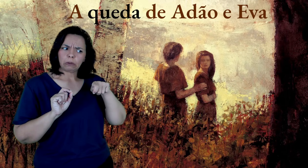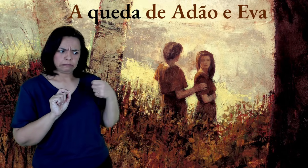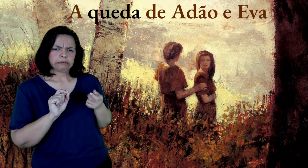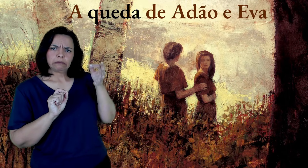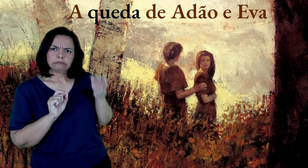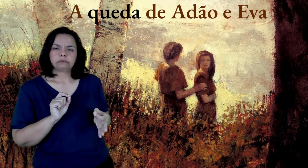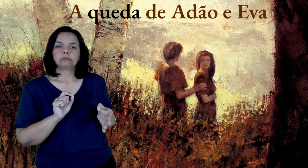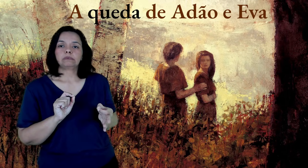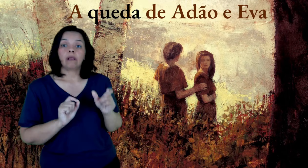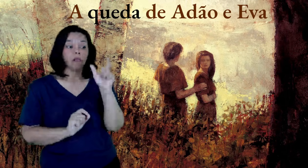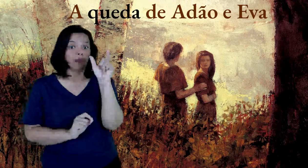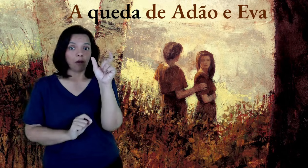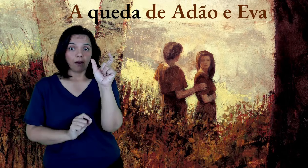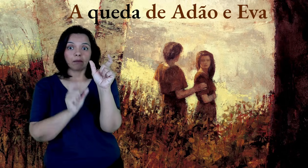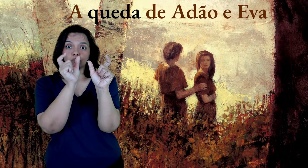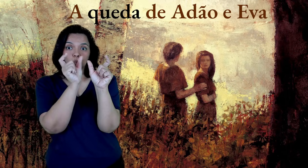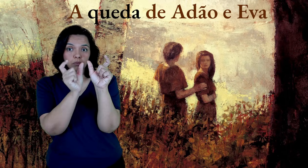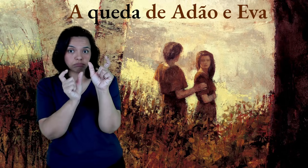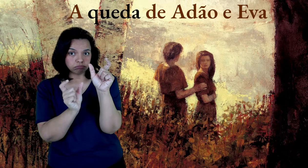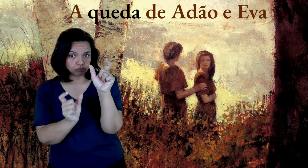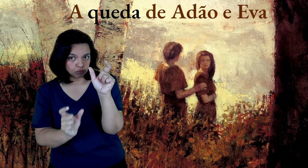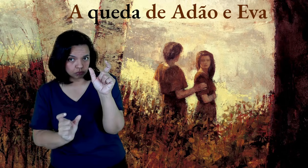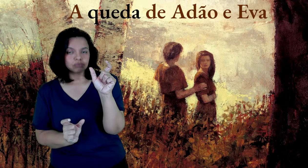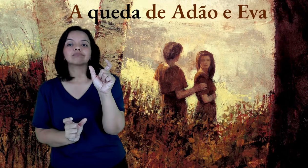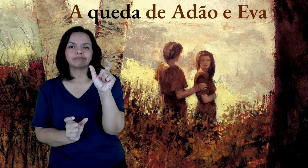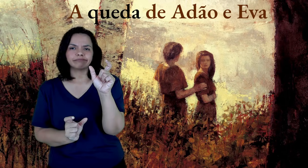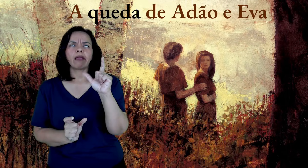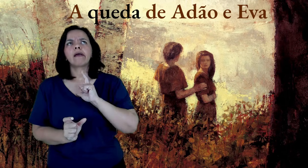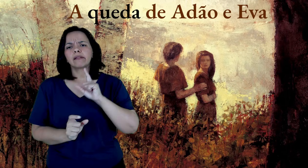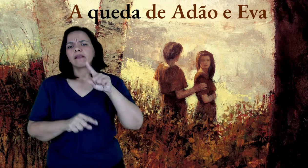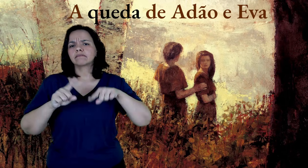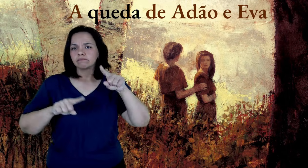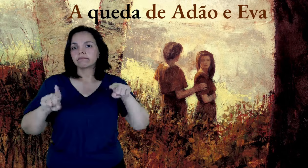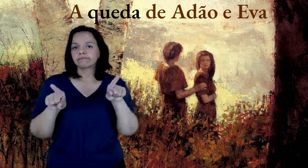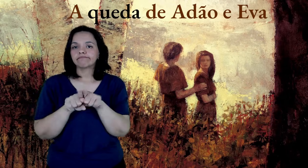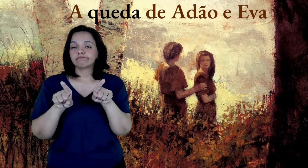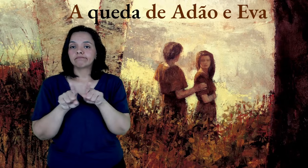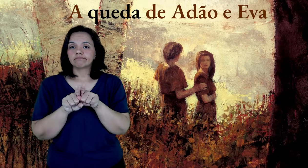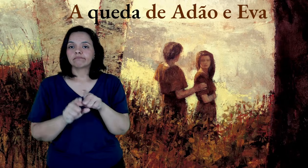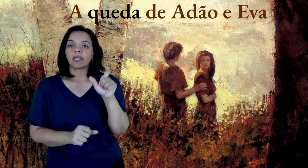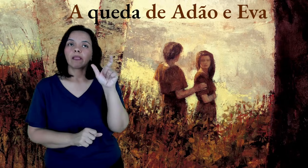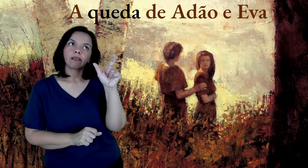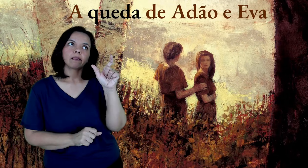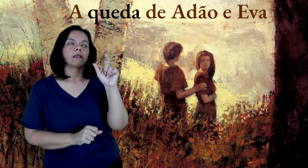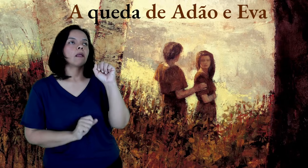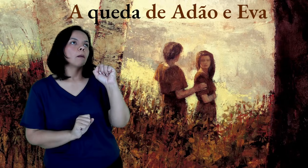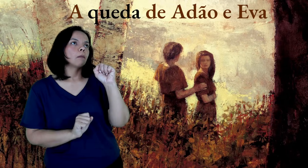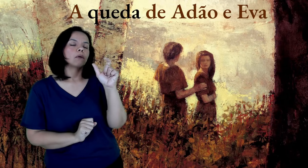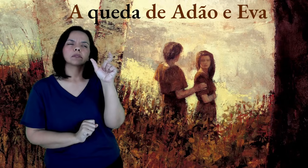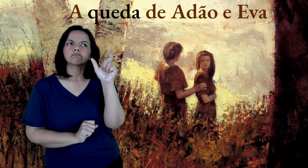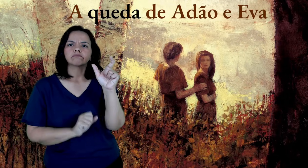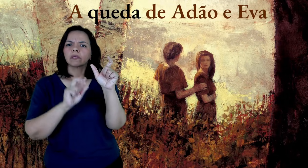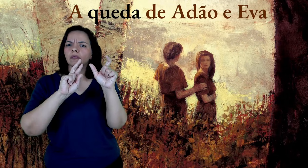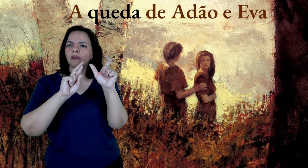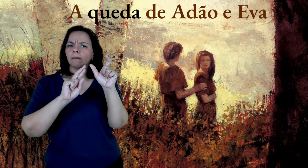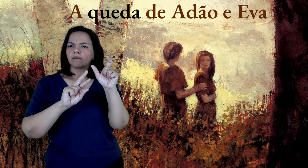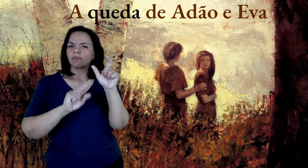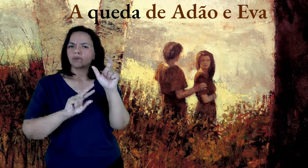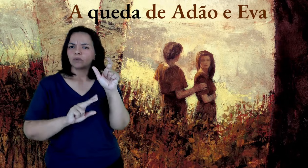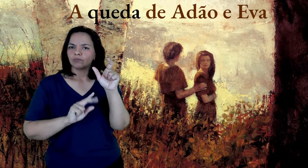E o que isso significa? Qual que é o sinal disso? Nós temos esse sinal, que também tem outras variações. Ela pode